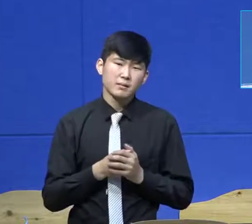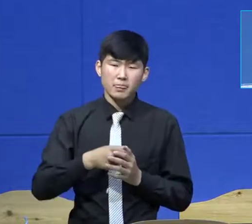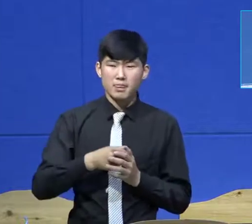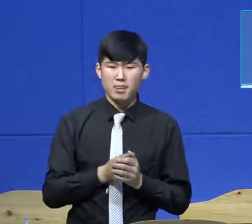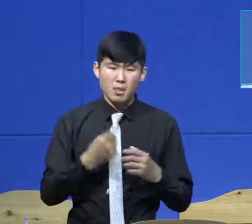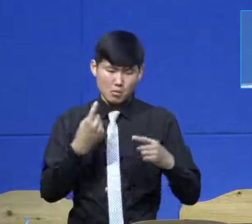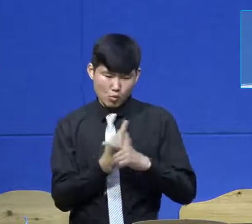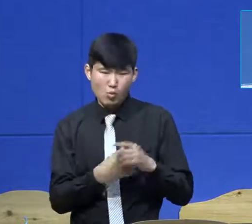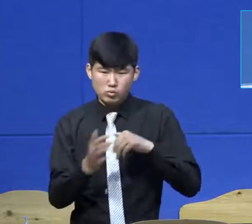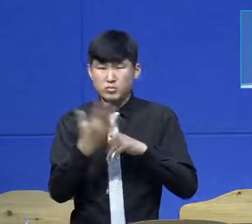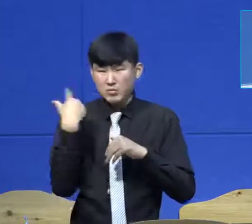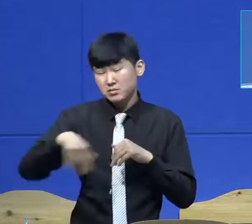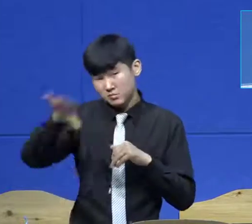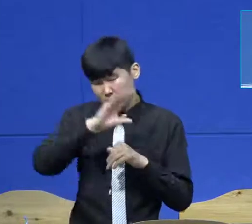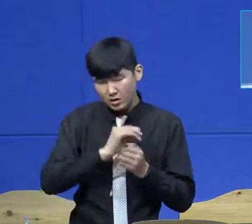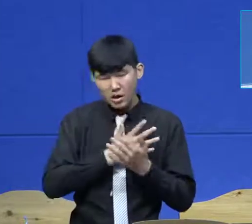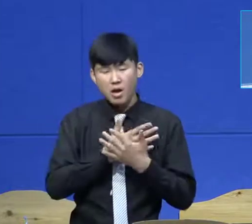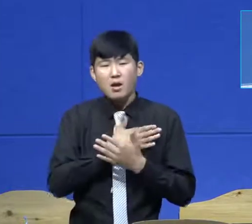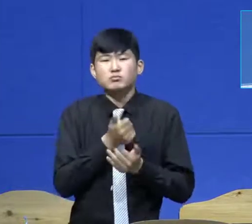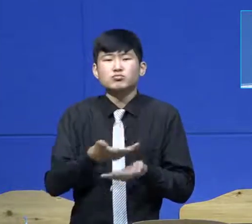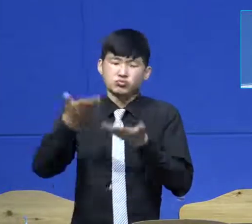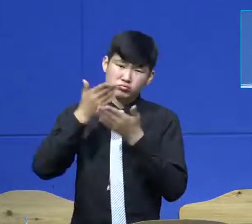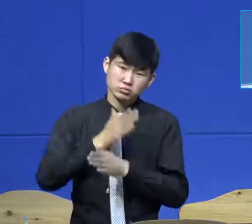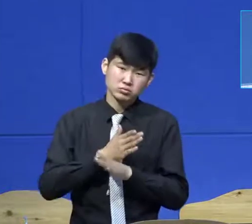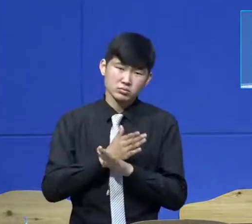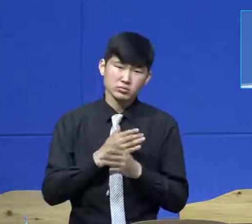Алдаа зөрчил дотроо үгсэн байсан биднийг амьлуулсан.